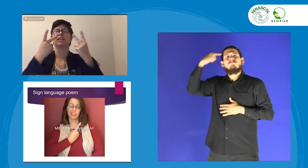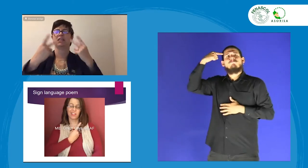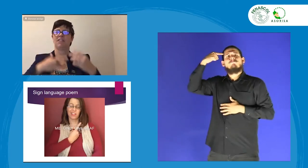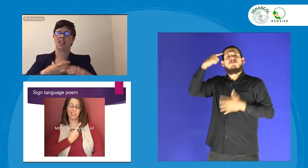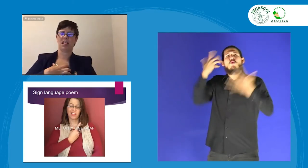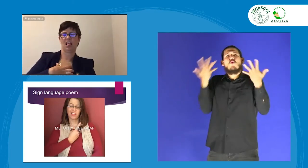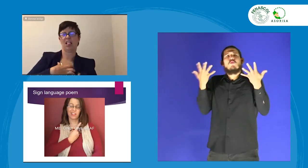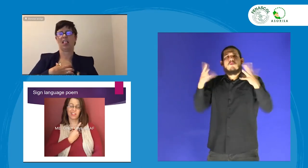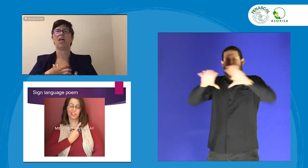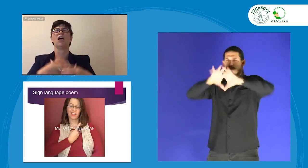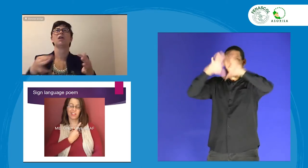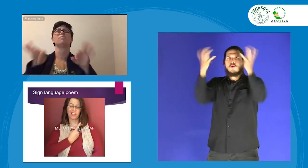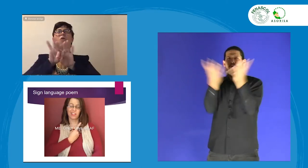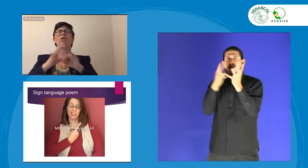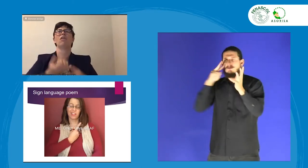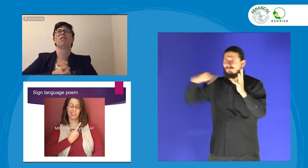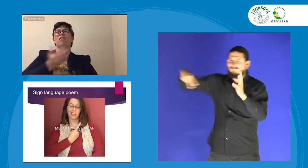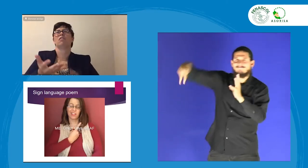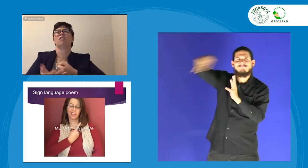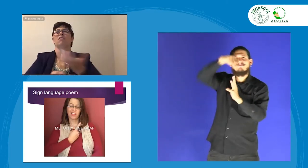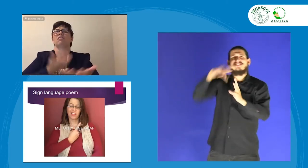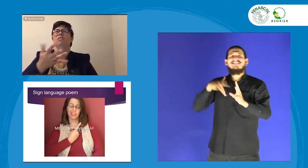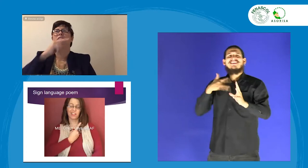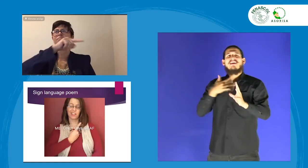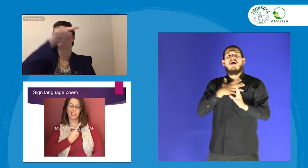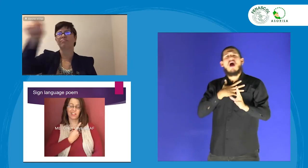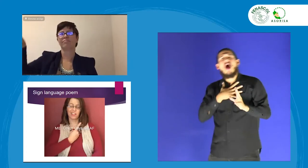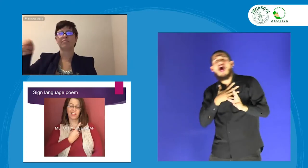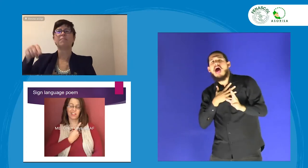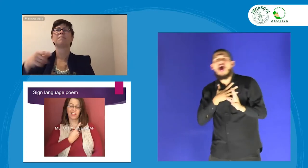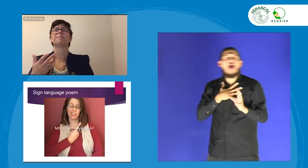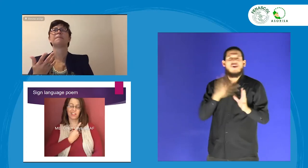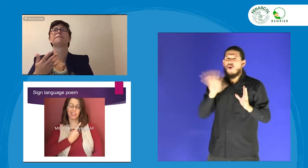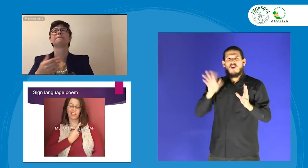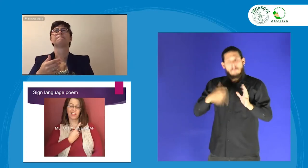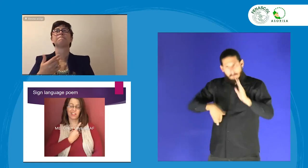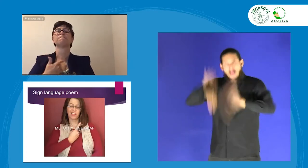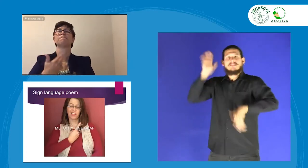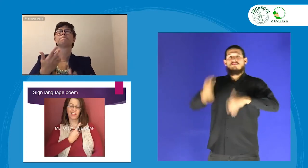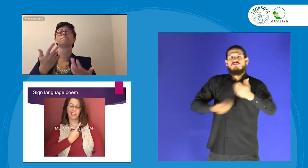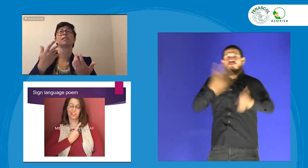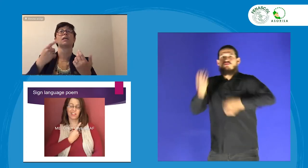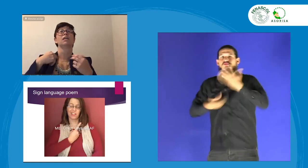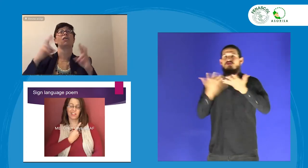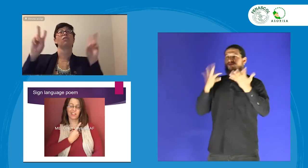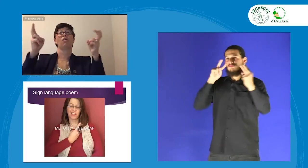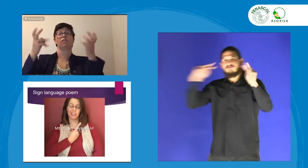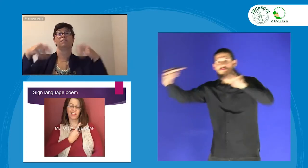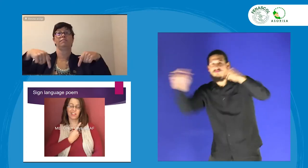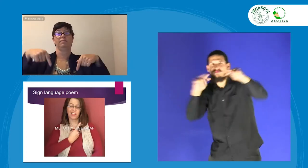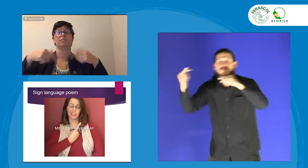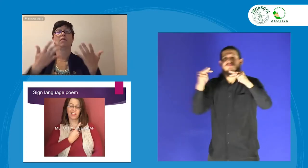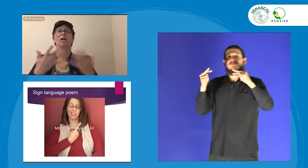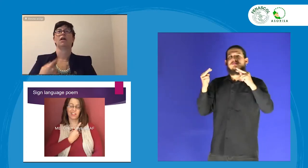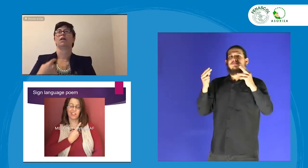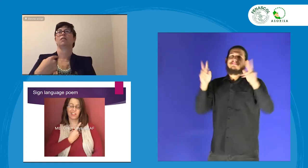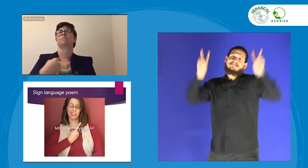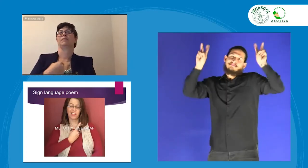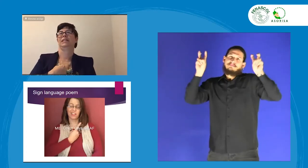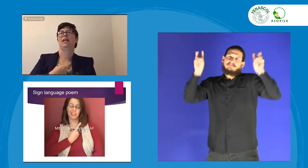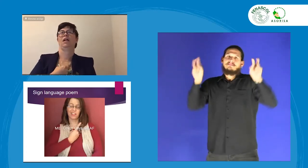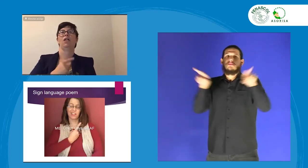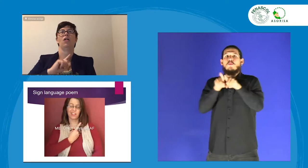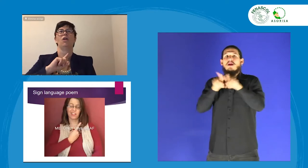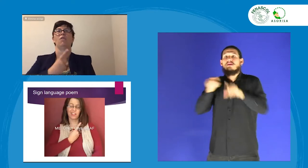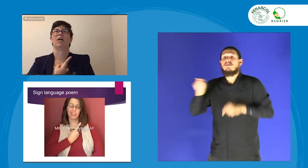de cómo se ve una persona sorda en una escuela regular o en un entorno donde es la única persona sorda.